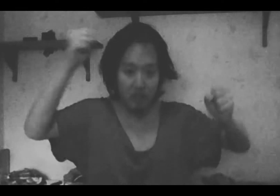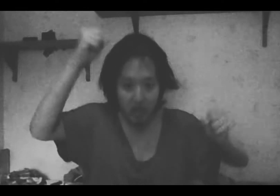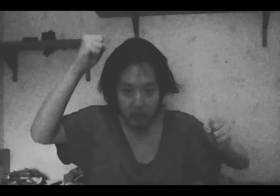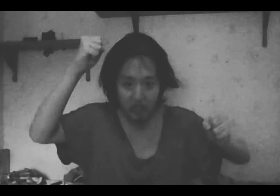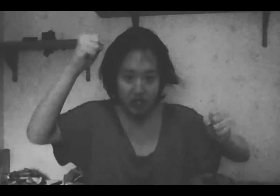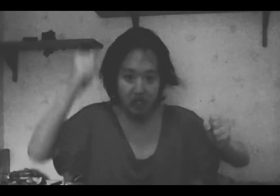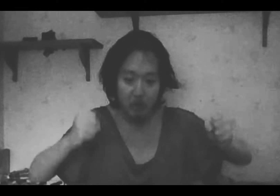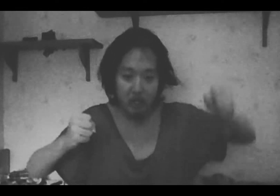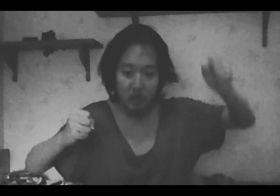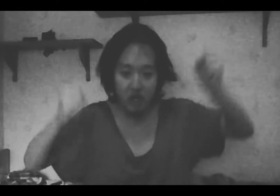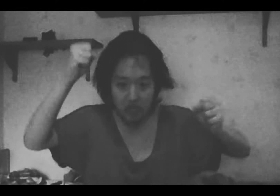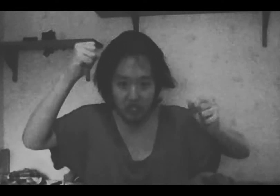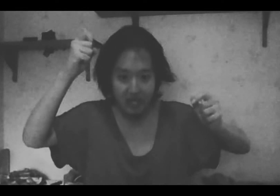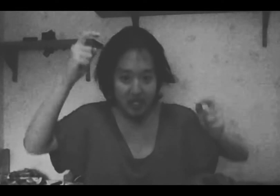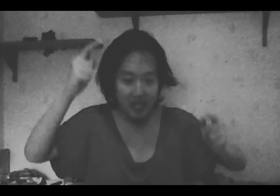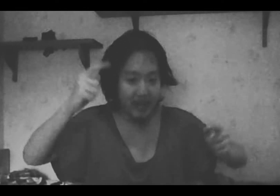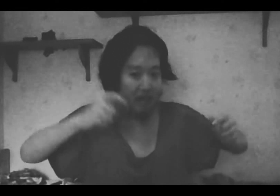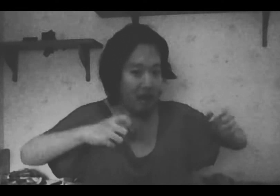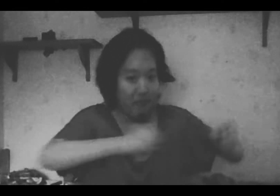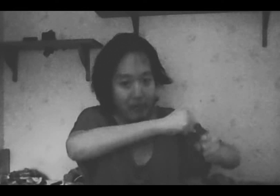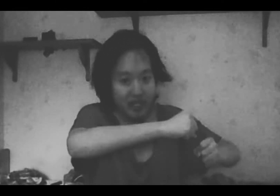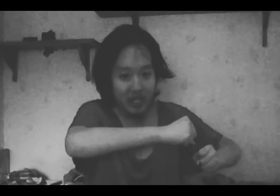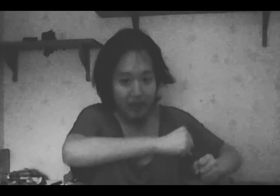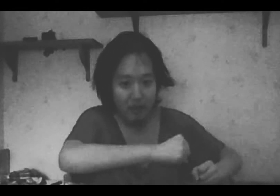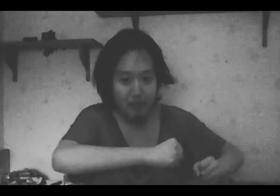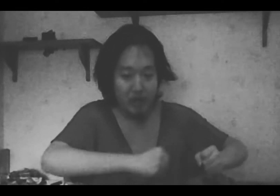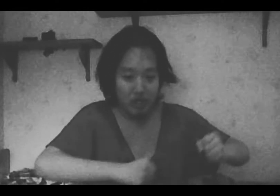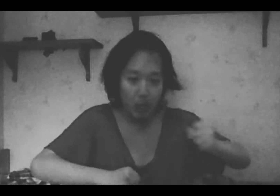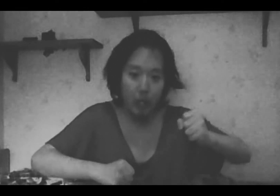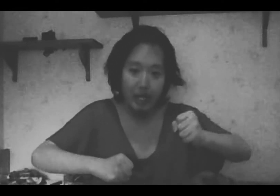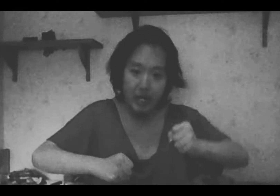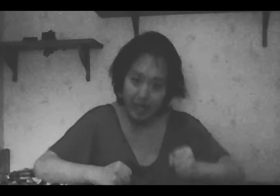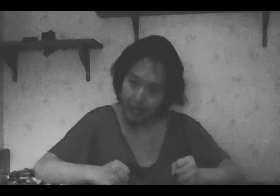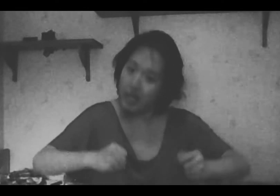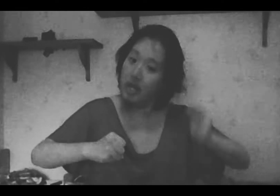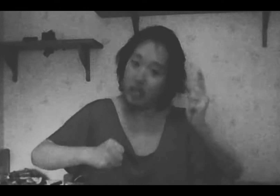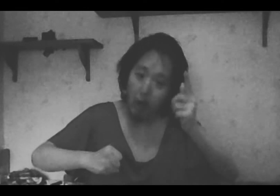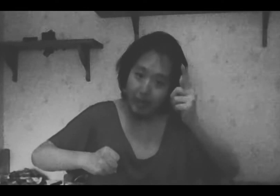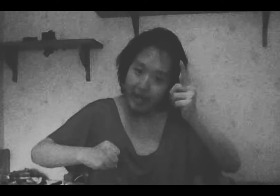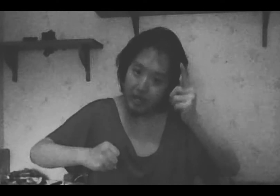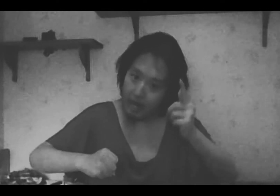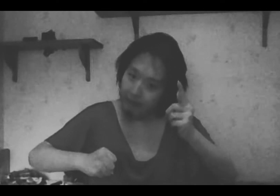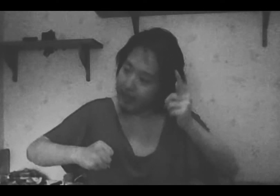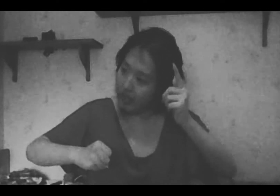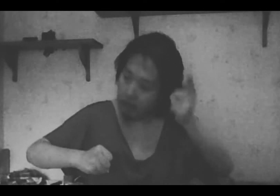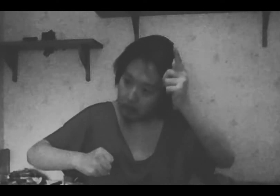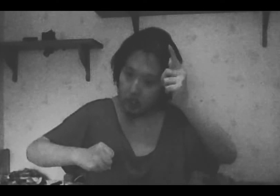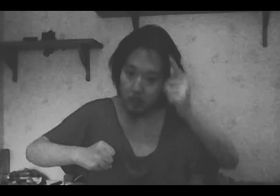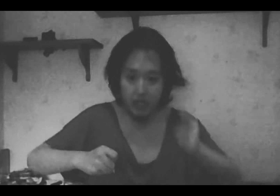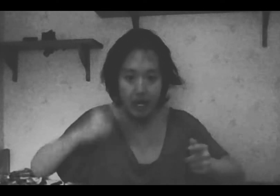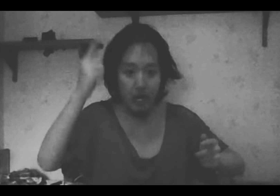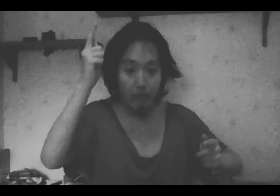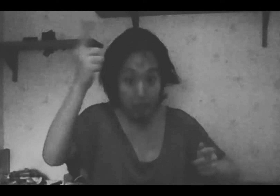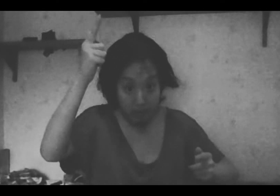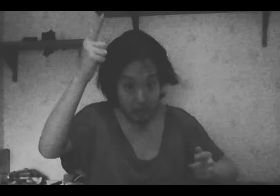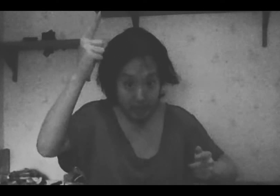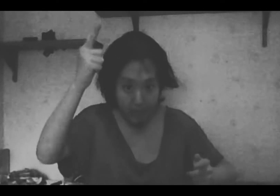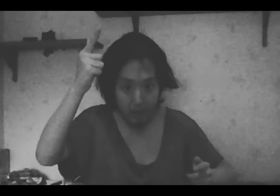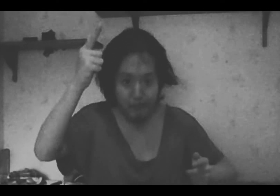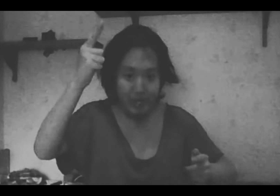tutt och tjut och tjussan sen och bumsikabomm är du skrålig igen Ta dig gävligt låt så se och bumsikaboom